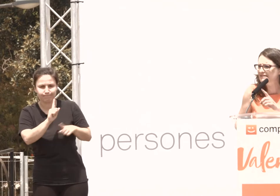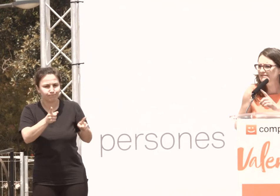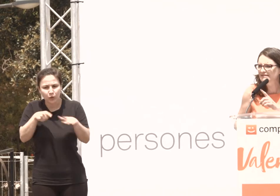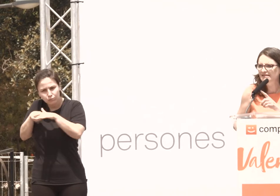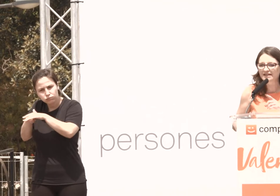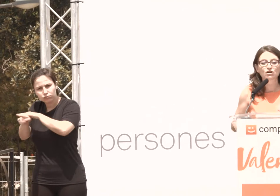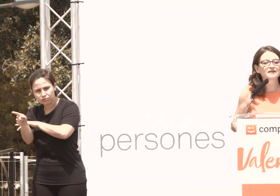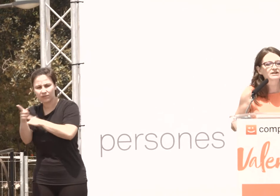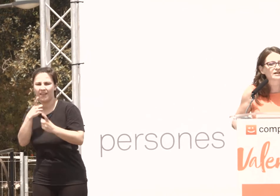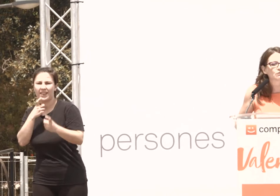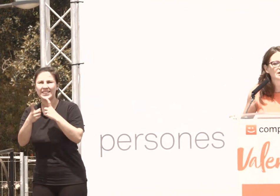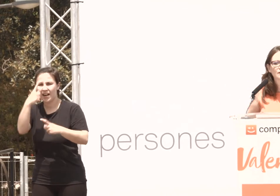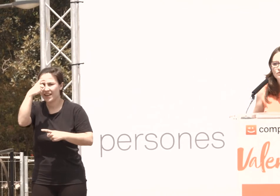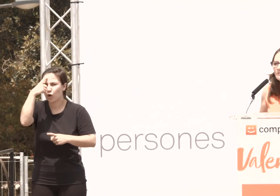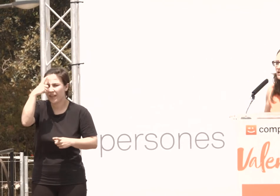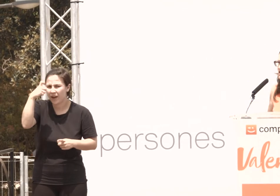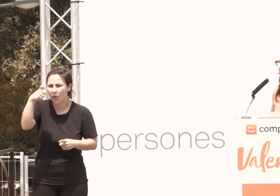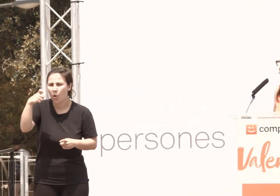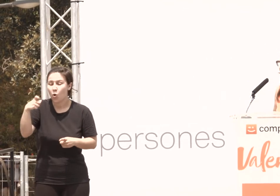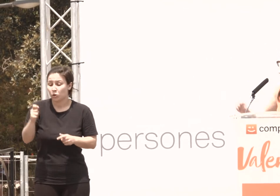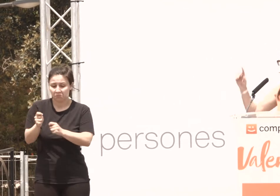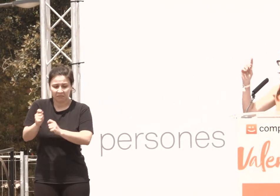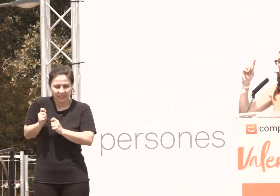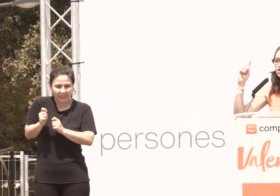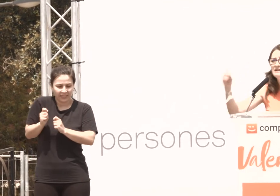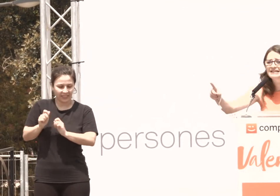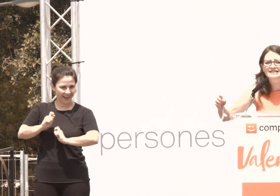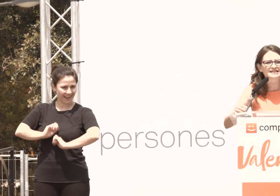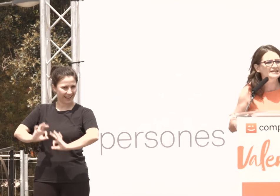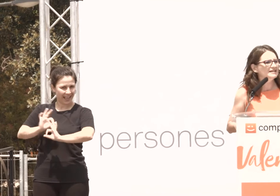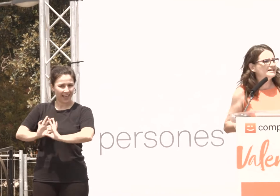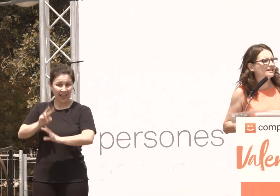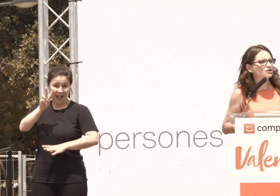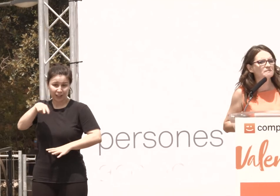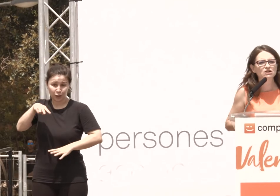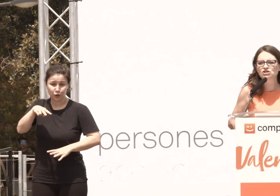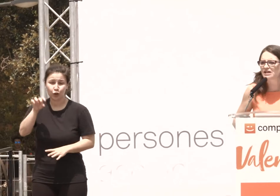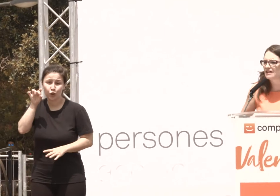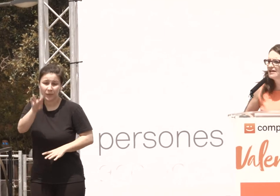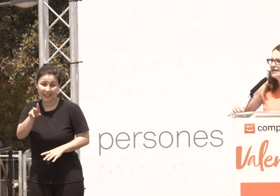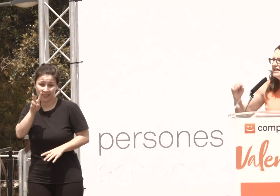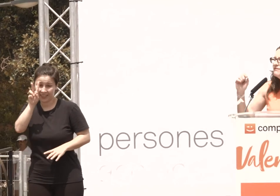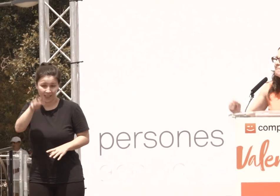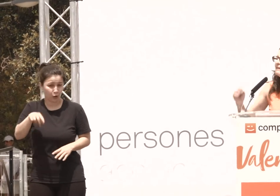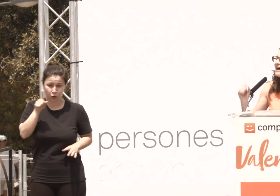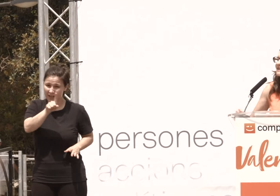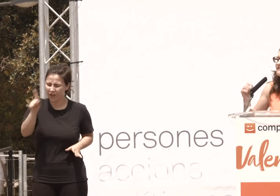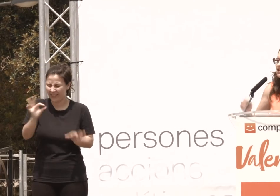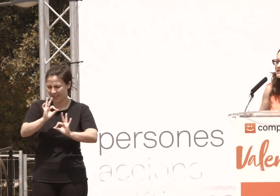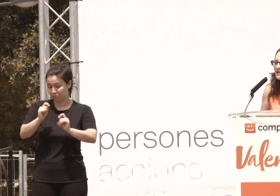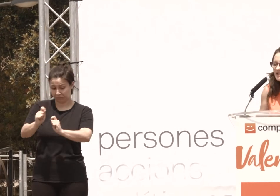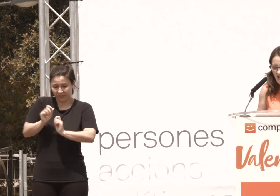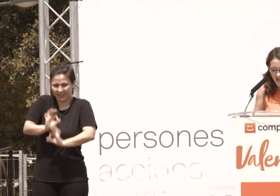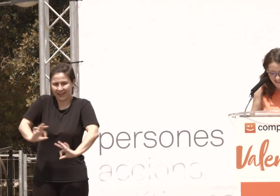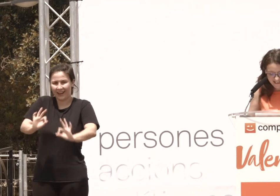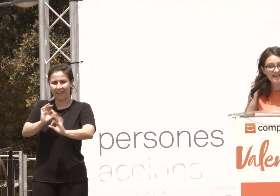encuesta. Recordeu que ningú donava un duro per nosaltres, ni en el 2015 ni en el 2011, i li vam pegar la